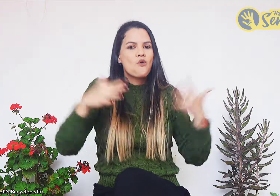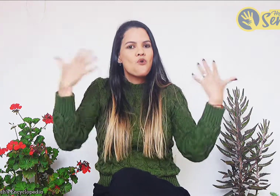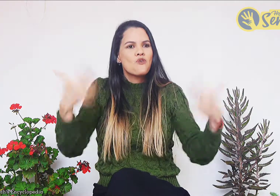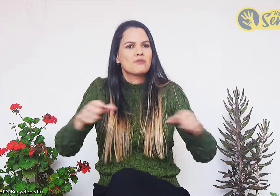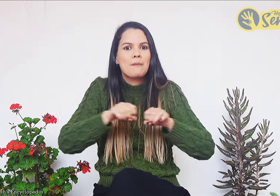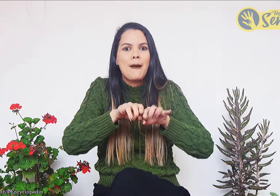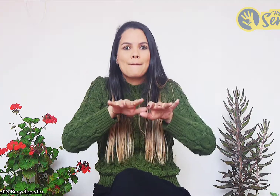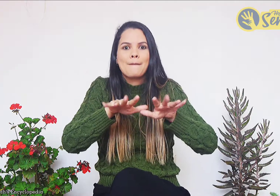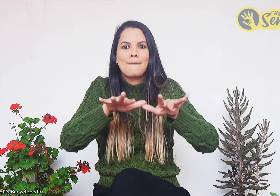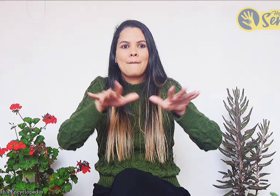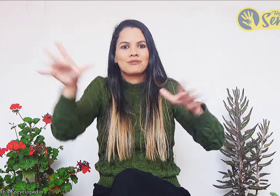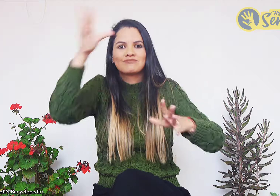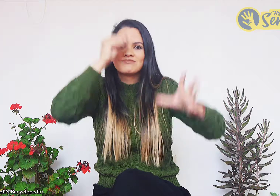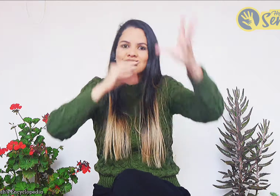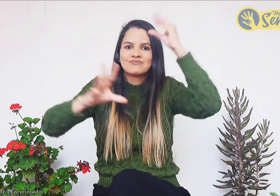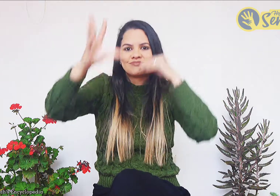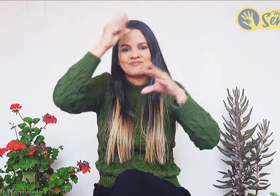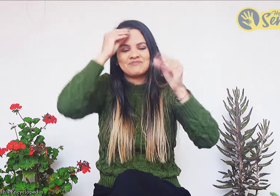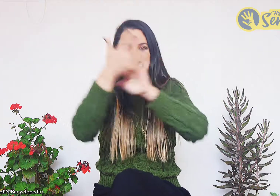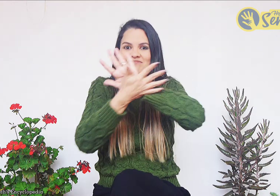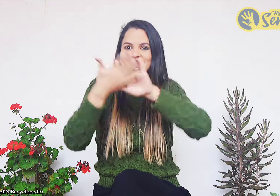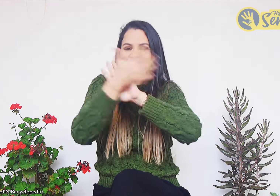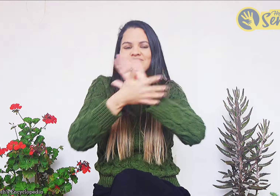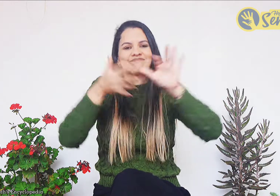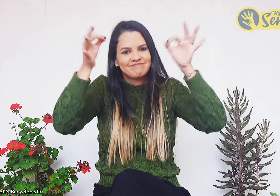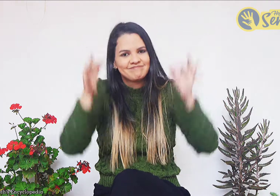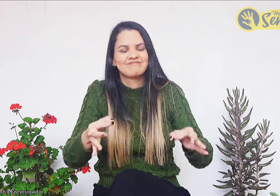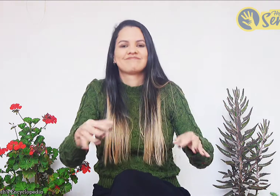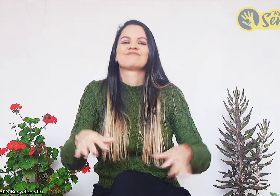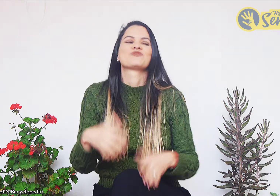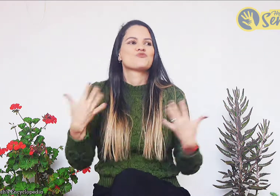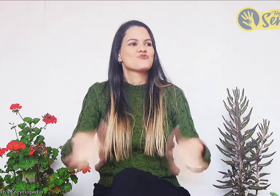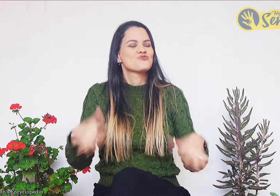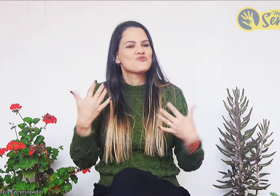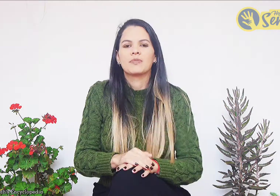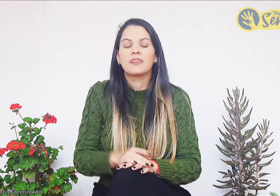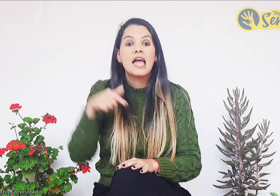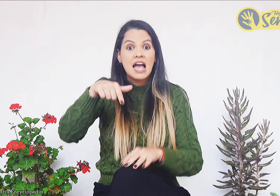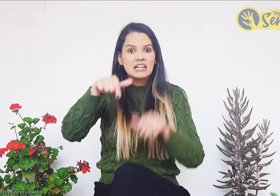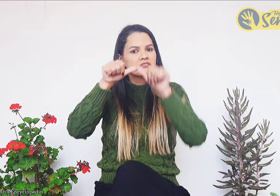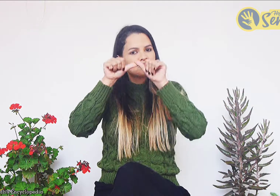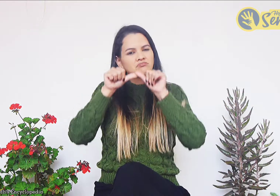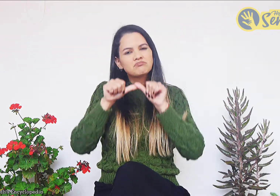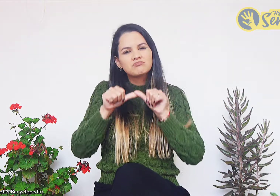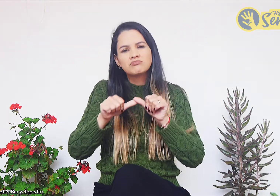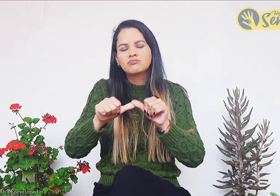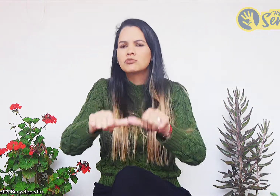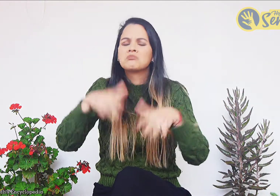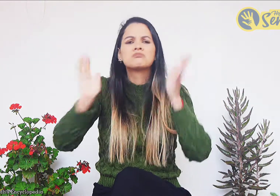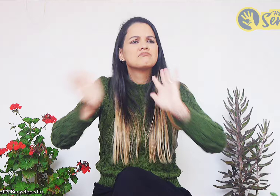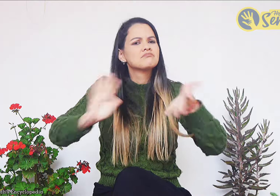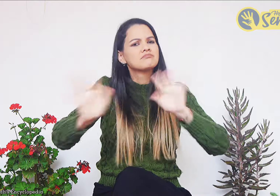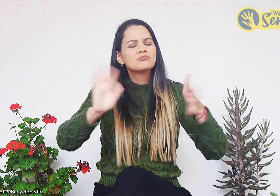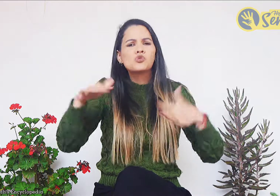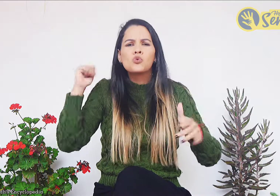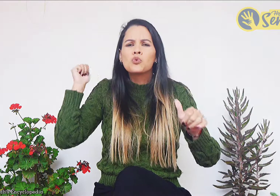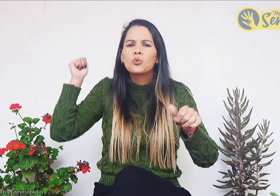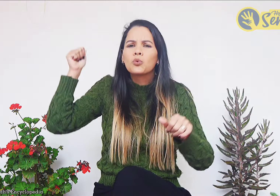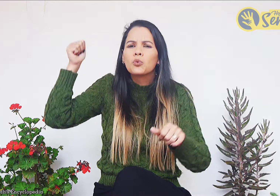palacio. ¡Wow! Y de esta manera se extiende la lengua de señas y se convierte en el idioma oficial de la corte turca. Durante muchísimos años